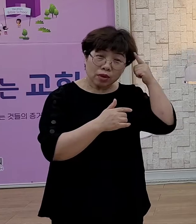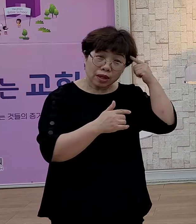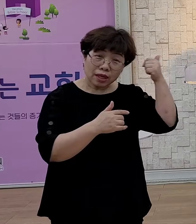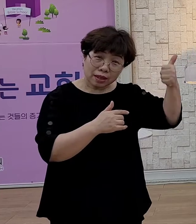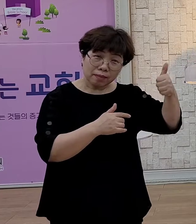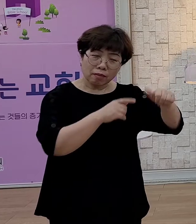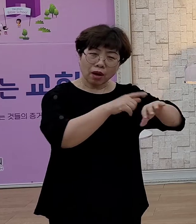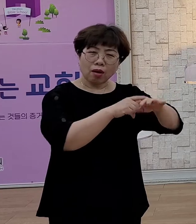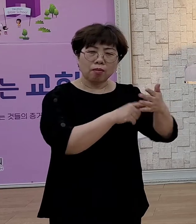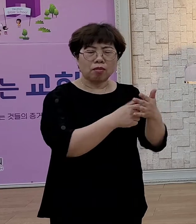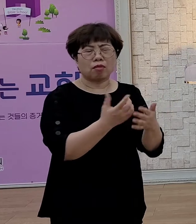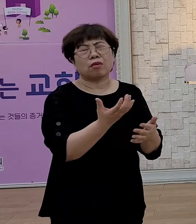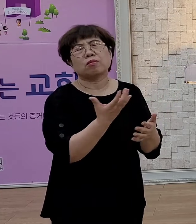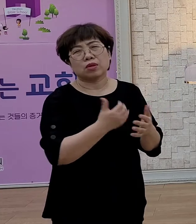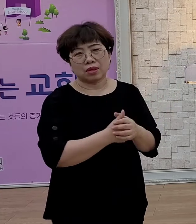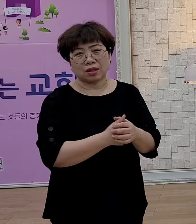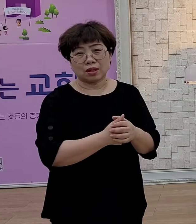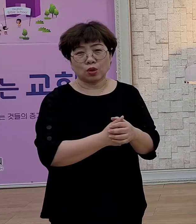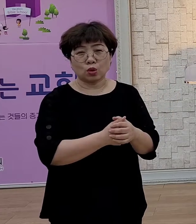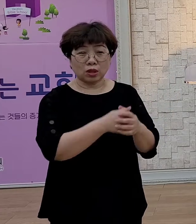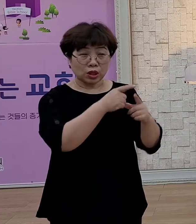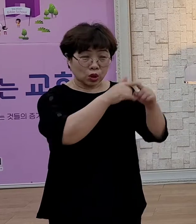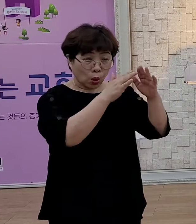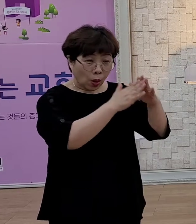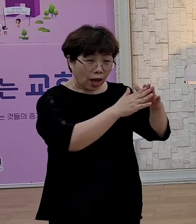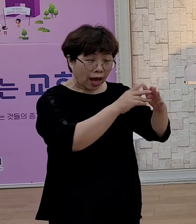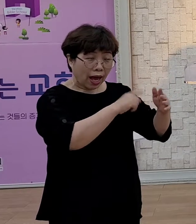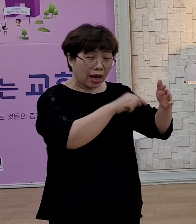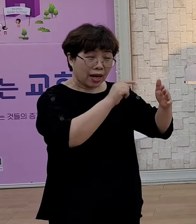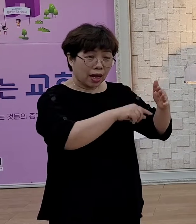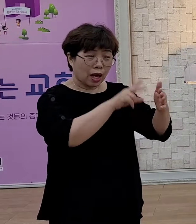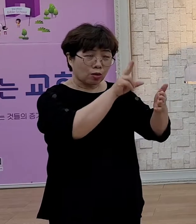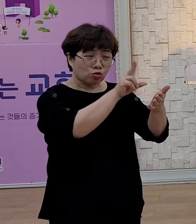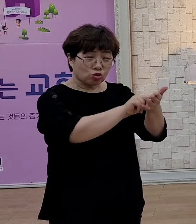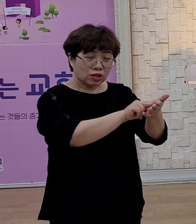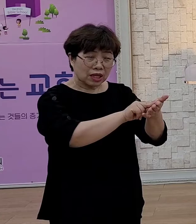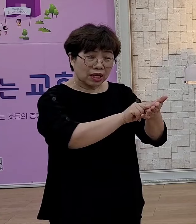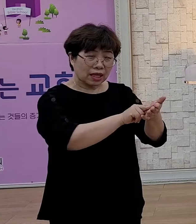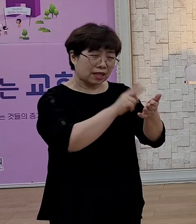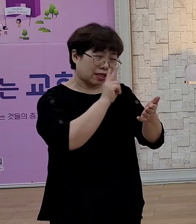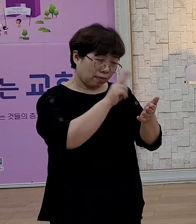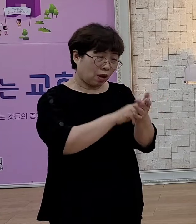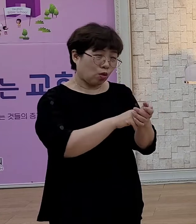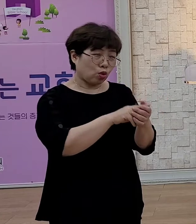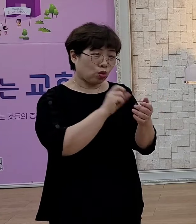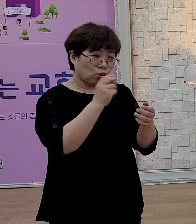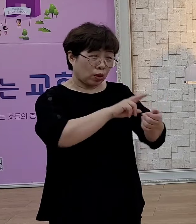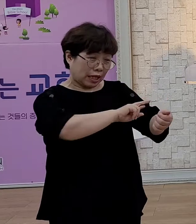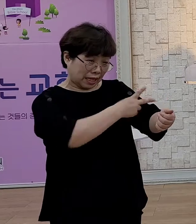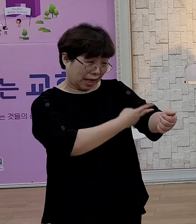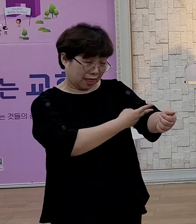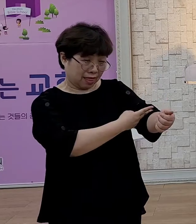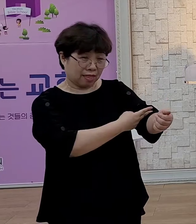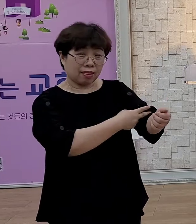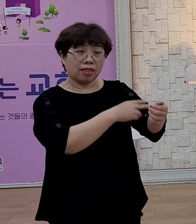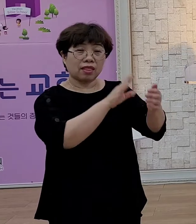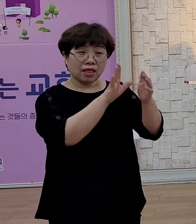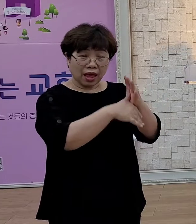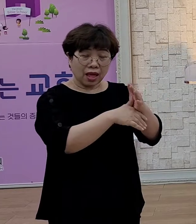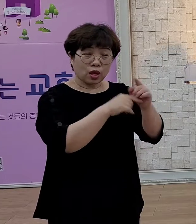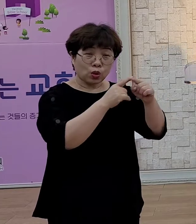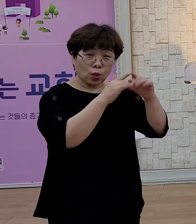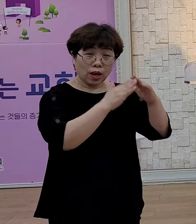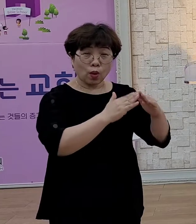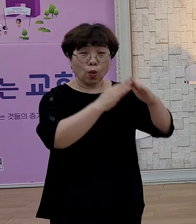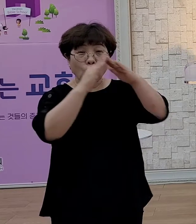이단이거나 또는 목사님이 무슨 큰 잘못을 해서 더 이상 목회를 할 수 없는 만약 그런 교회라서 도저히